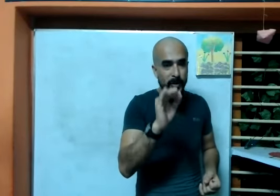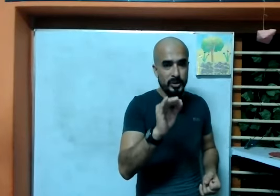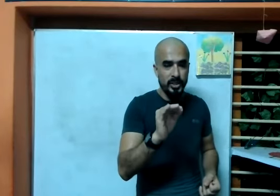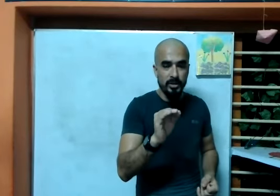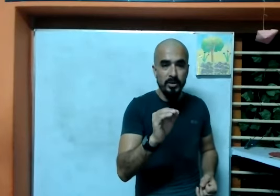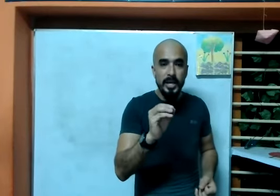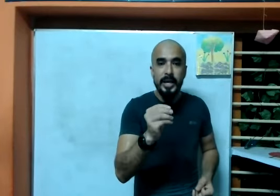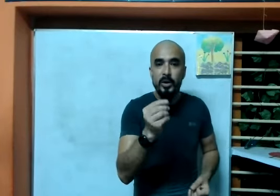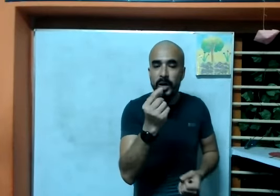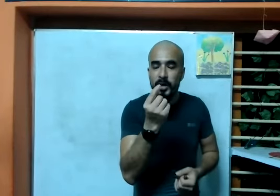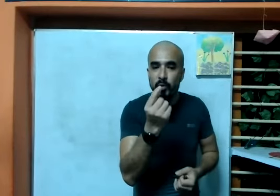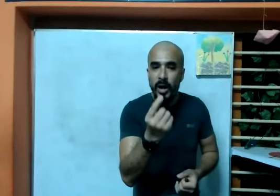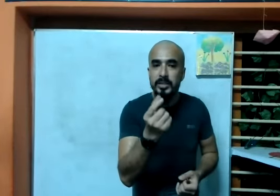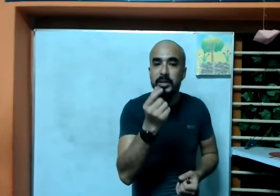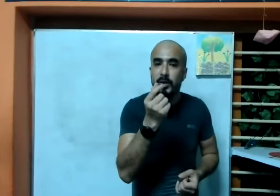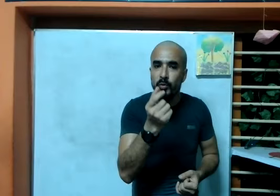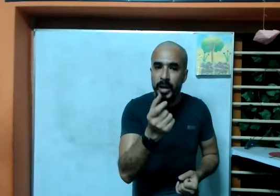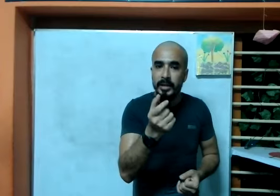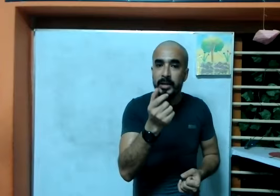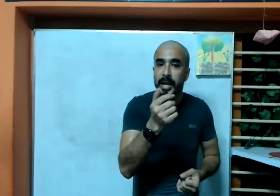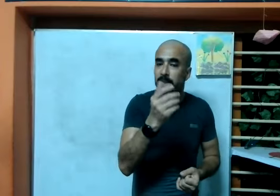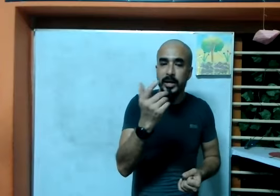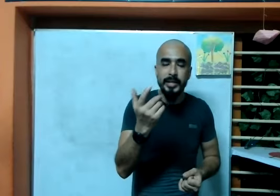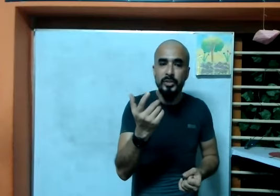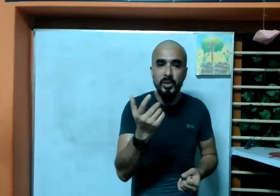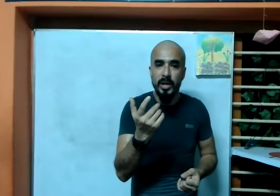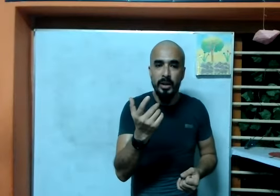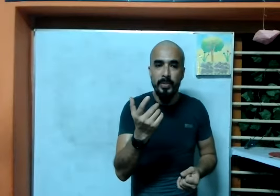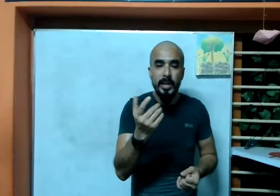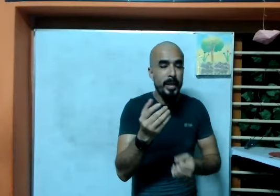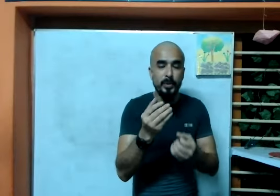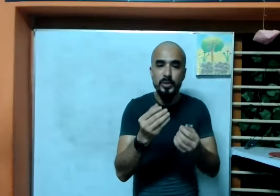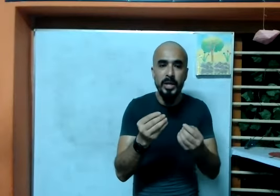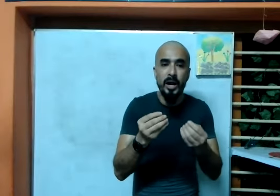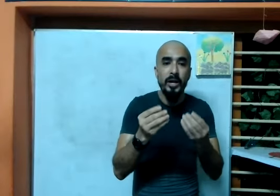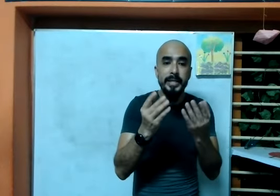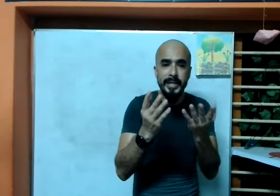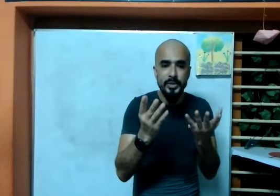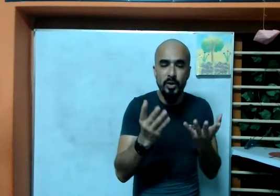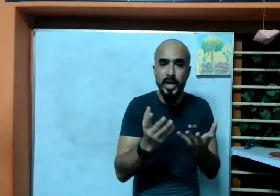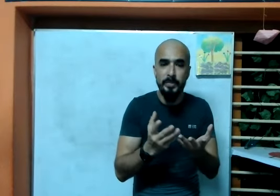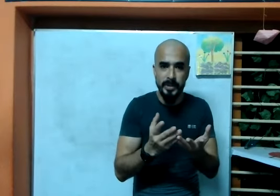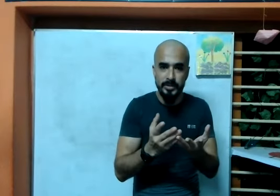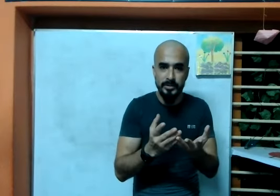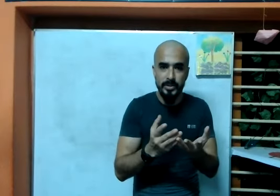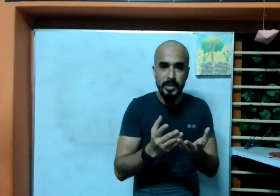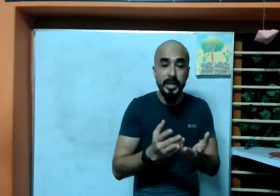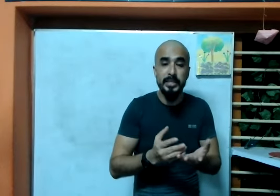বিপদ ছিল কারণ ওখানে হোয়াট ওয়েন এই ধরনের কিছু ছিল না, এই প্রশ্নটা ইয়েস নো টাইপের, ইয়েস বা